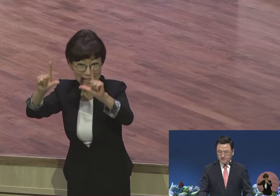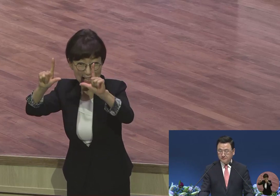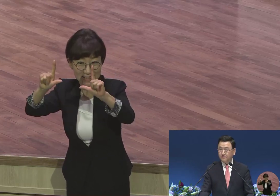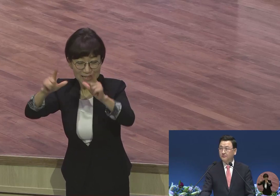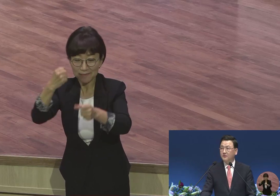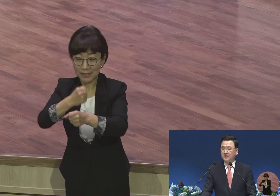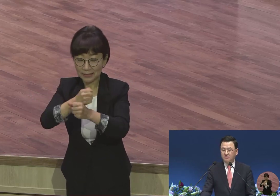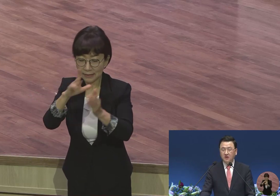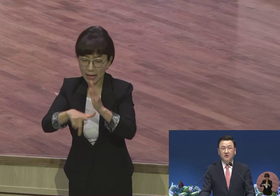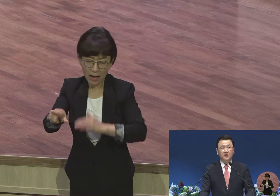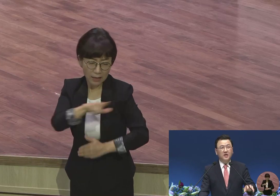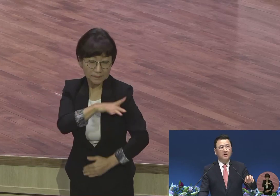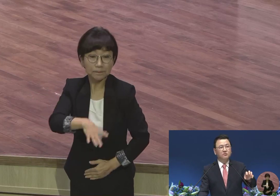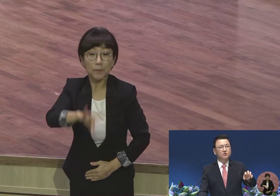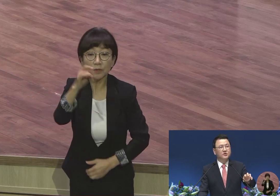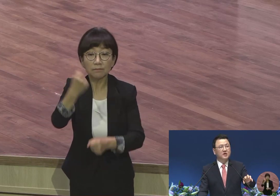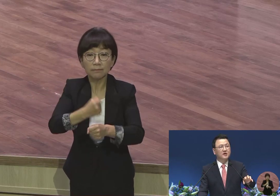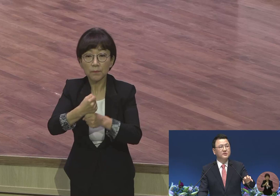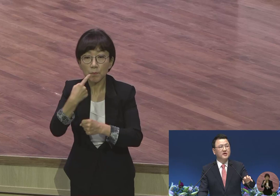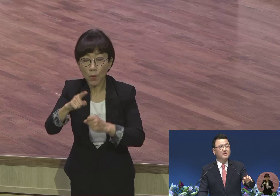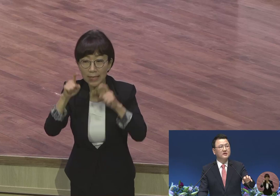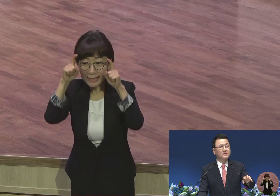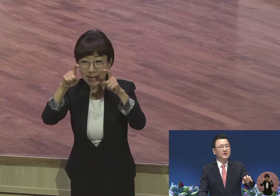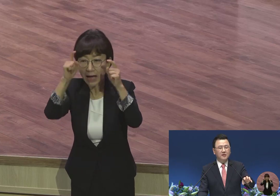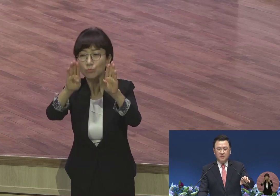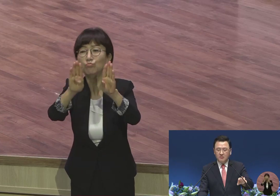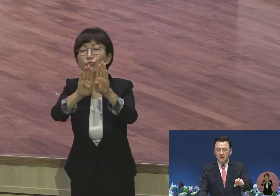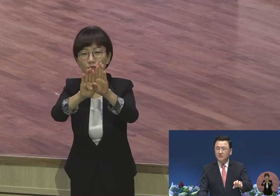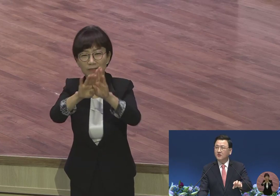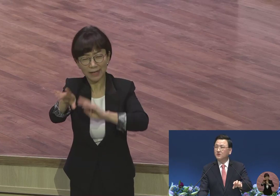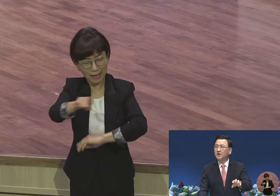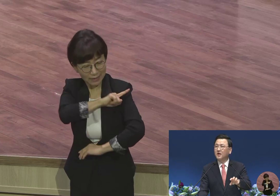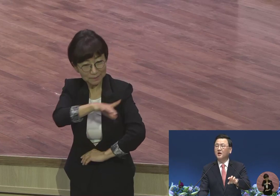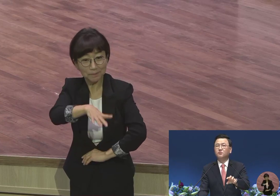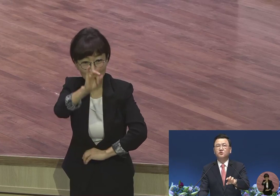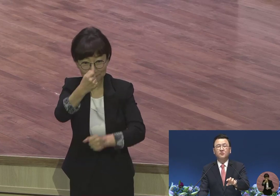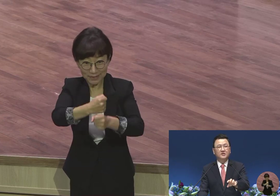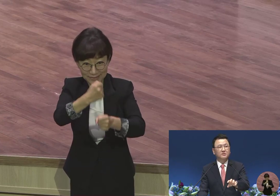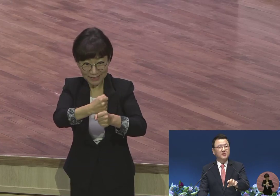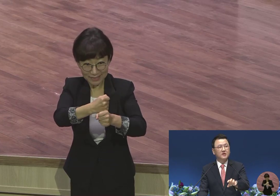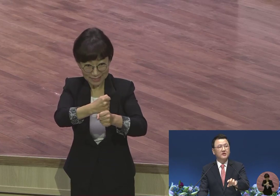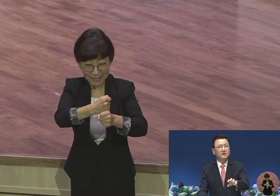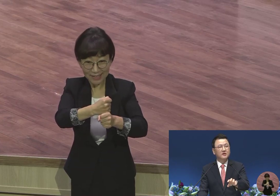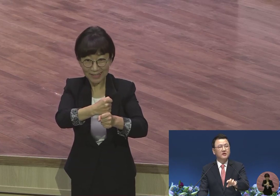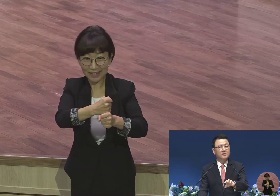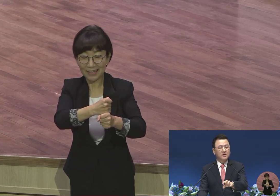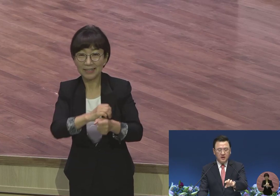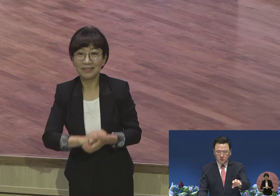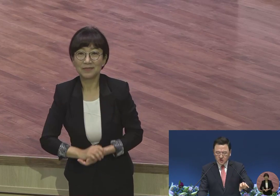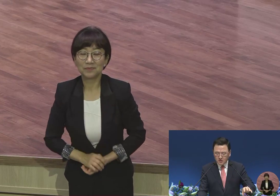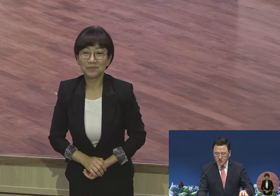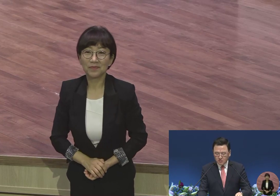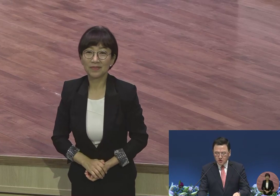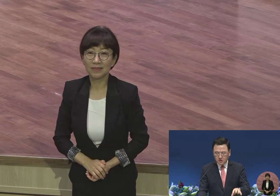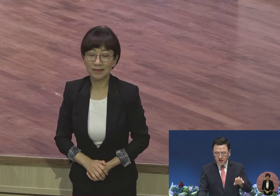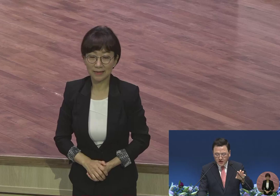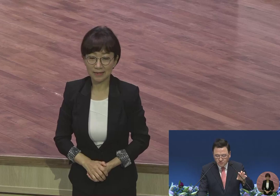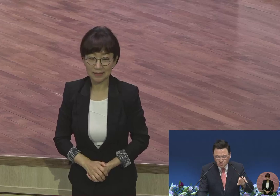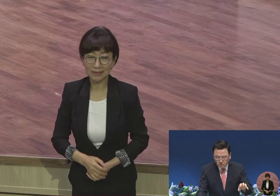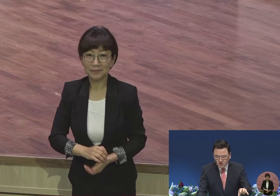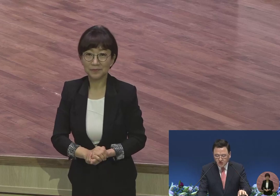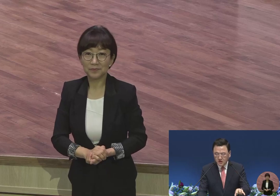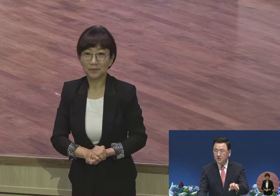양문이에요. 3장 1절에 양문으로 시작합니다. 3장 마지막 절에 양문으로 마칩니다. 그러니까 예루살렘